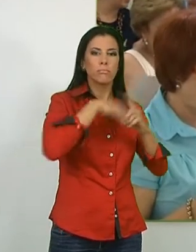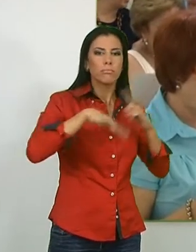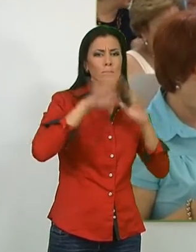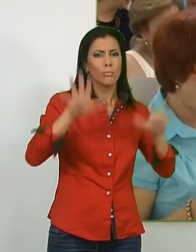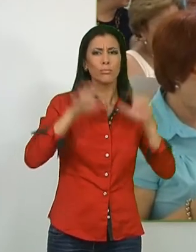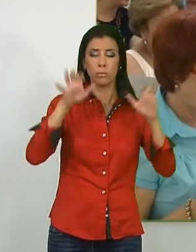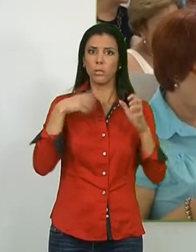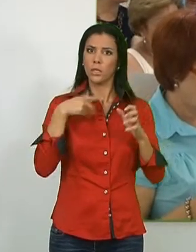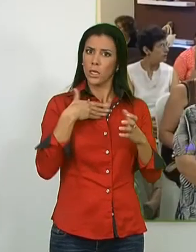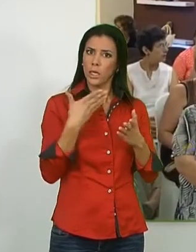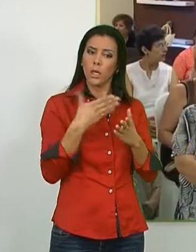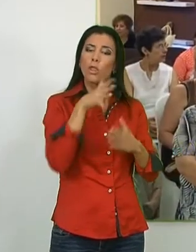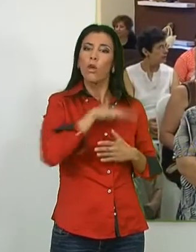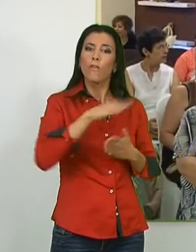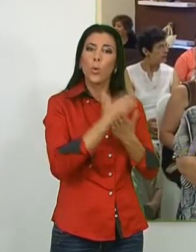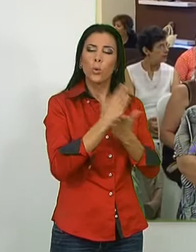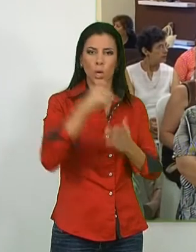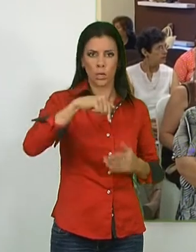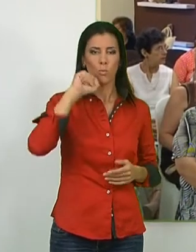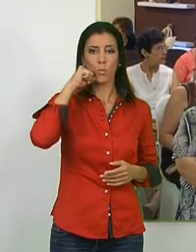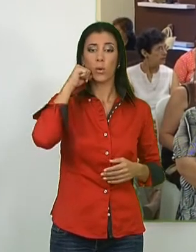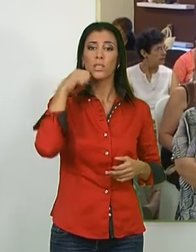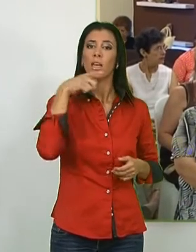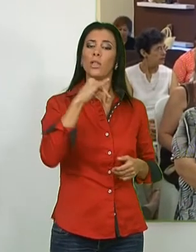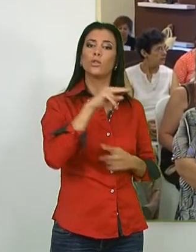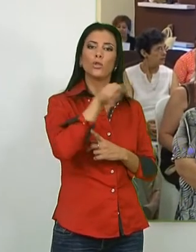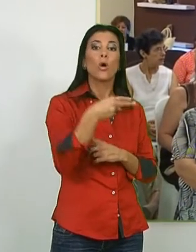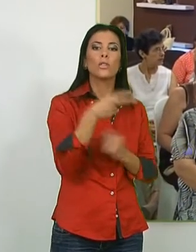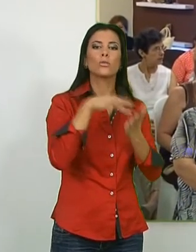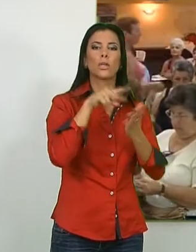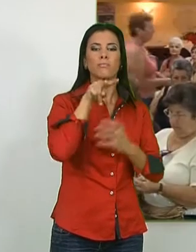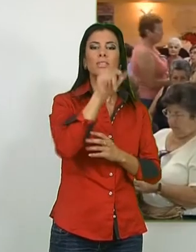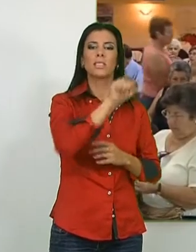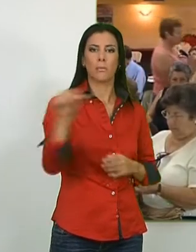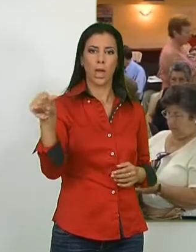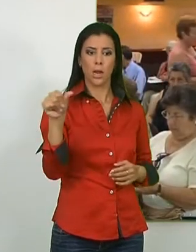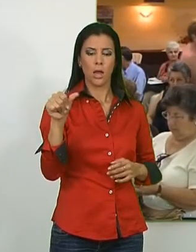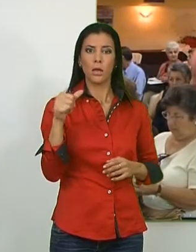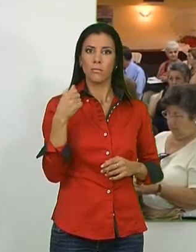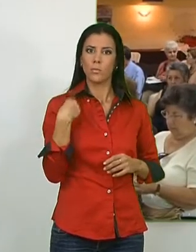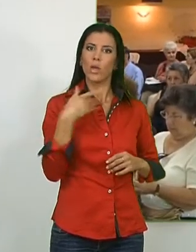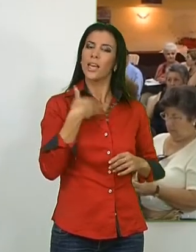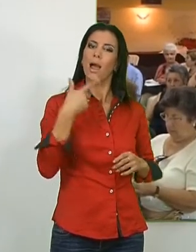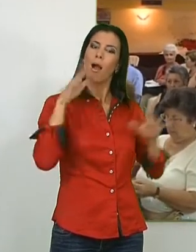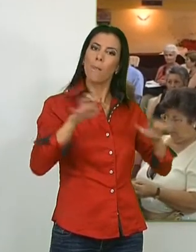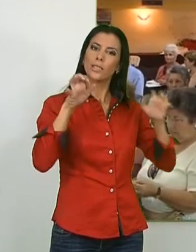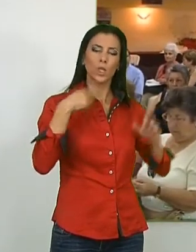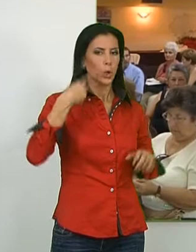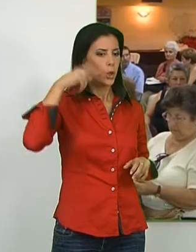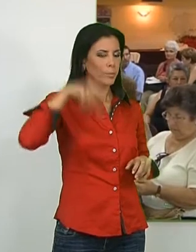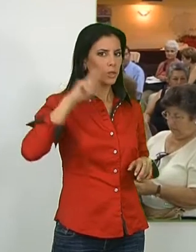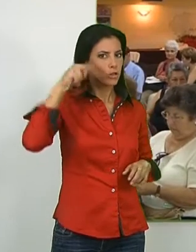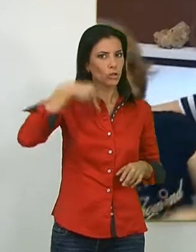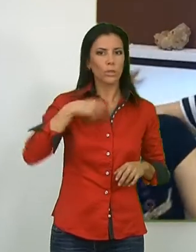el monográfico se impartirá en motril y se llevará a cabo dos horas a la semana la iniciativa pretende dar a conocer